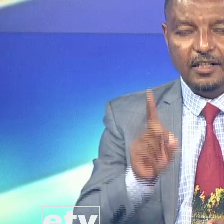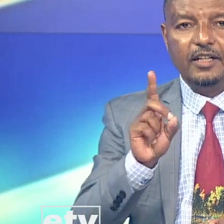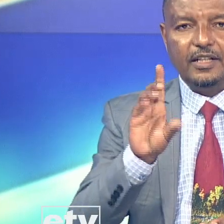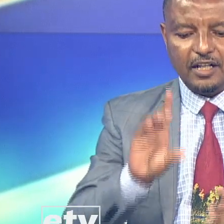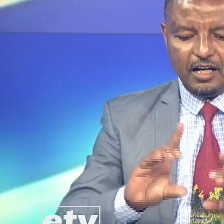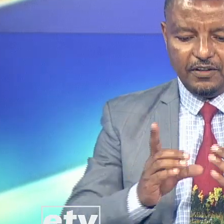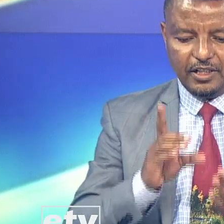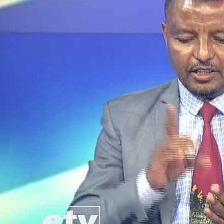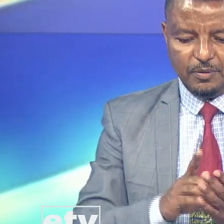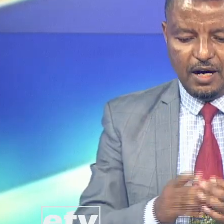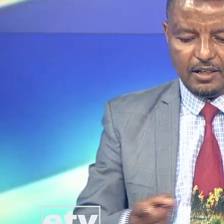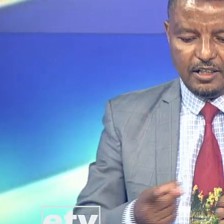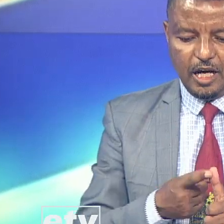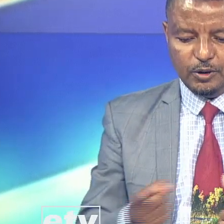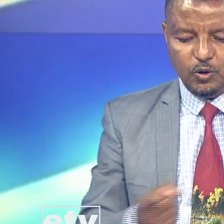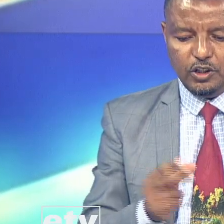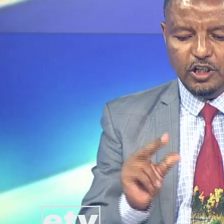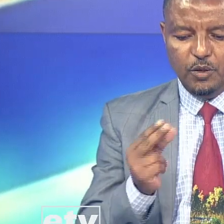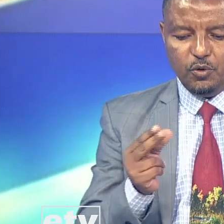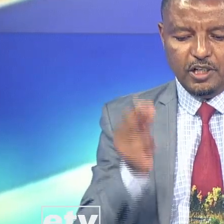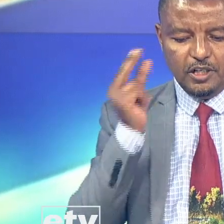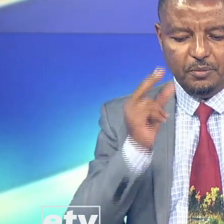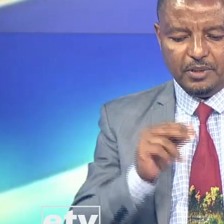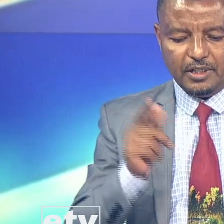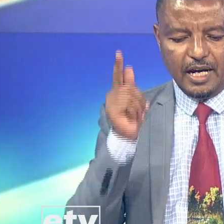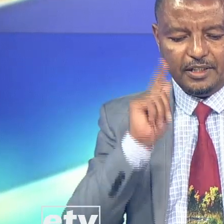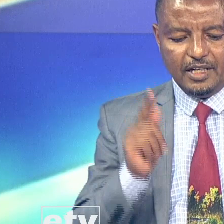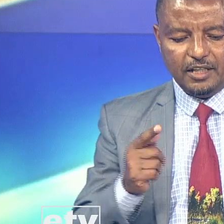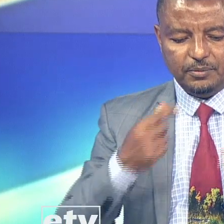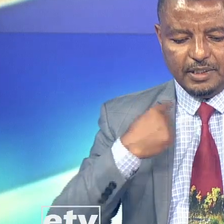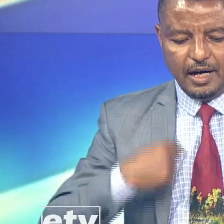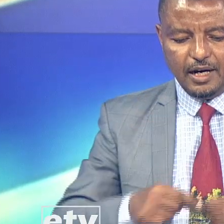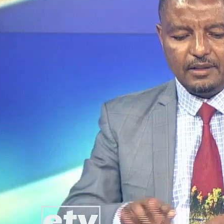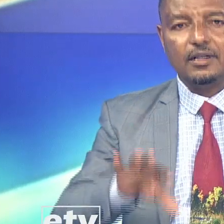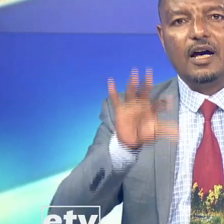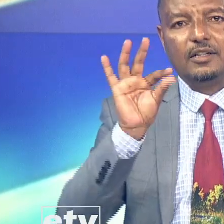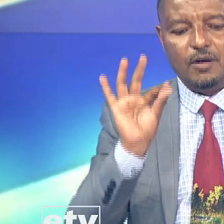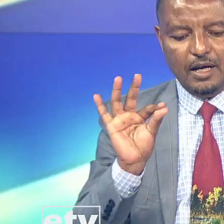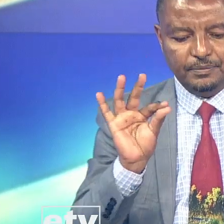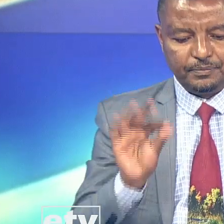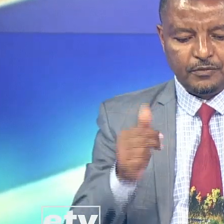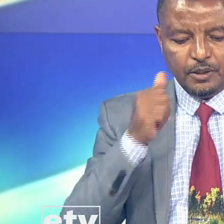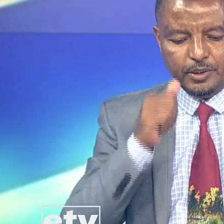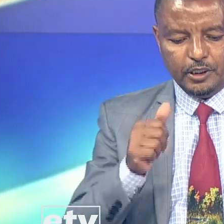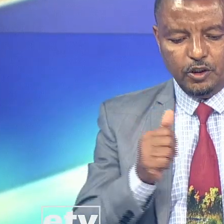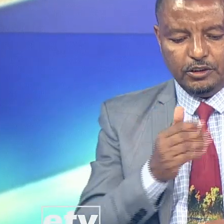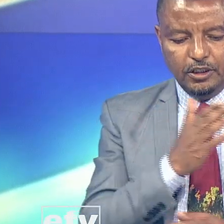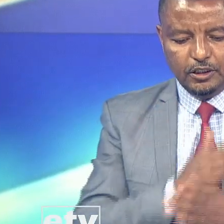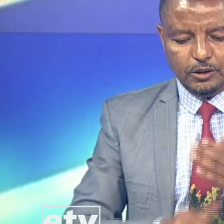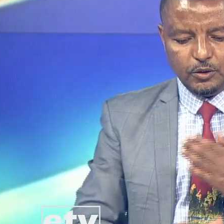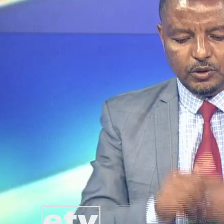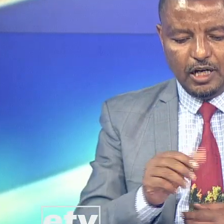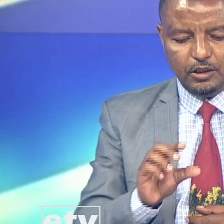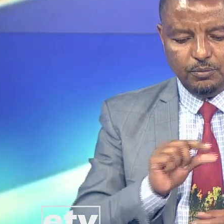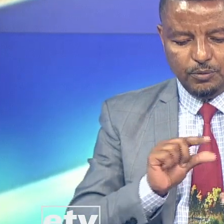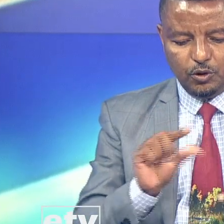ላይ የካክ ክፍለ ከተማ ቀዳሚ ሲሆን ቦሌ ብርና የናስ መዳሊያን አግኝተዋል። በሴቶች